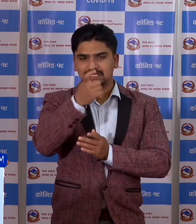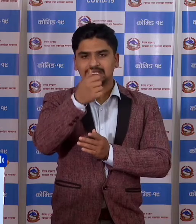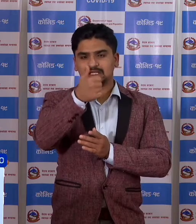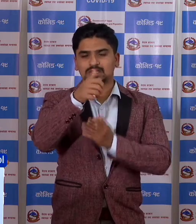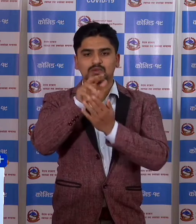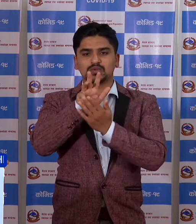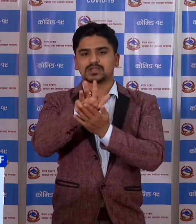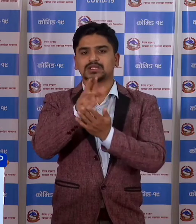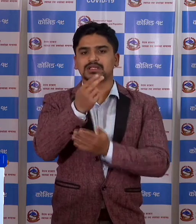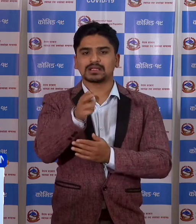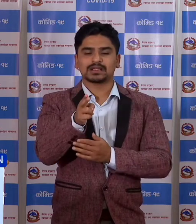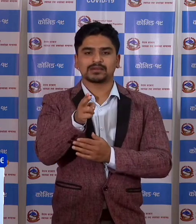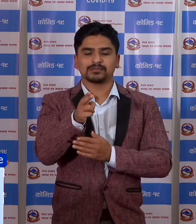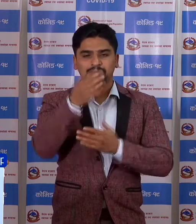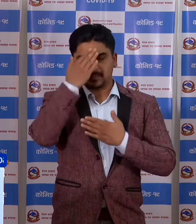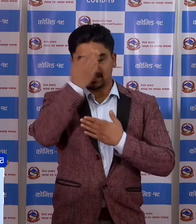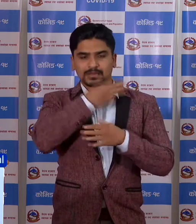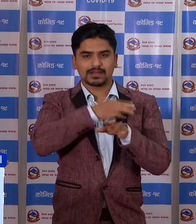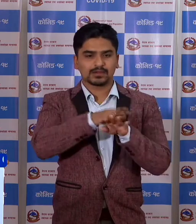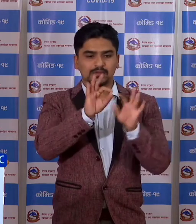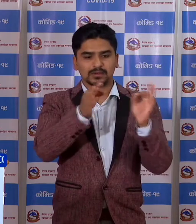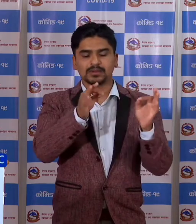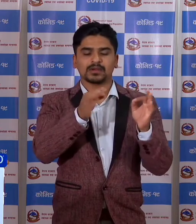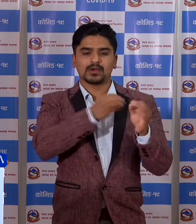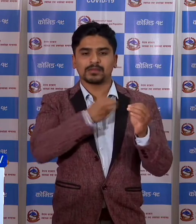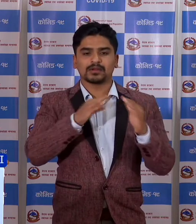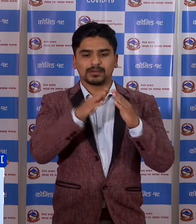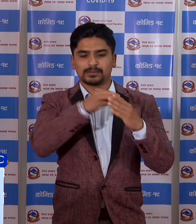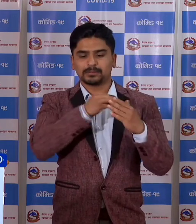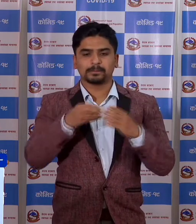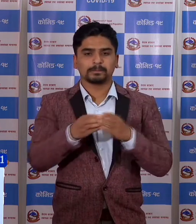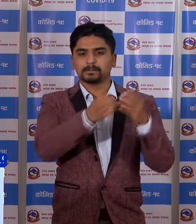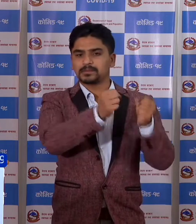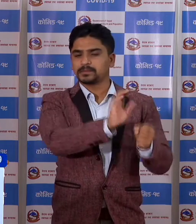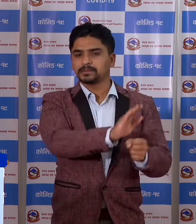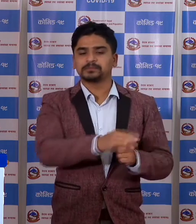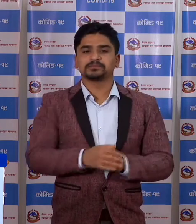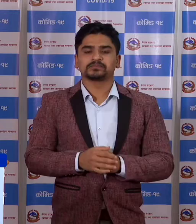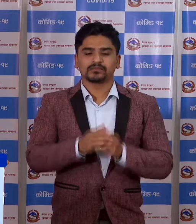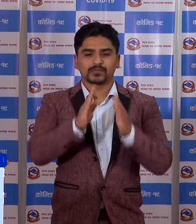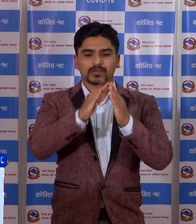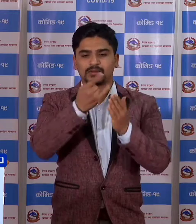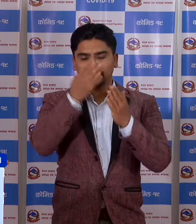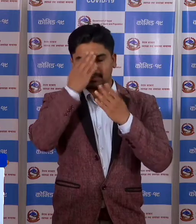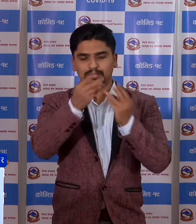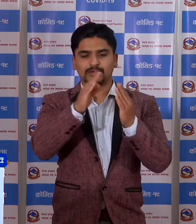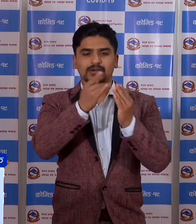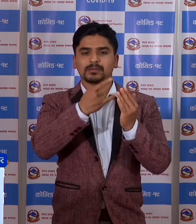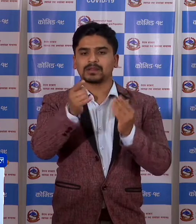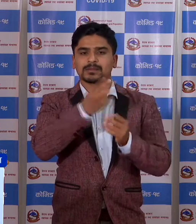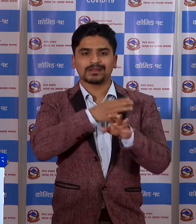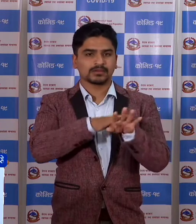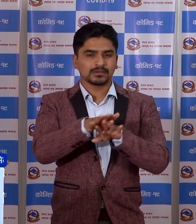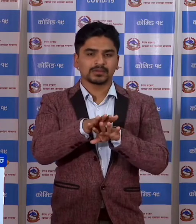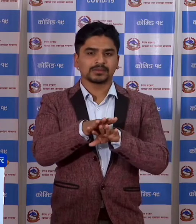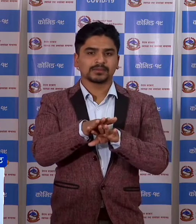1,569 जना संक्रमित व्यक्तिहरू विभिन्न अस्पतालमा आइसोलेसनमा रहनुभएको छ। डिस्चार्ज भएका व्यक्तिहरू